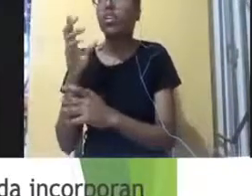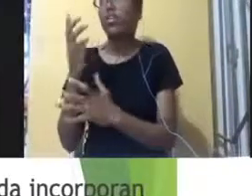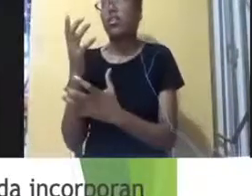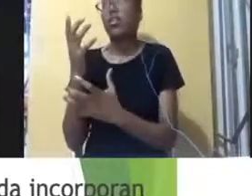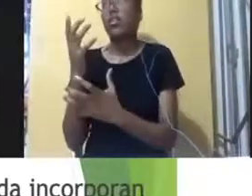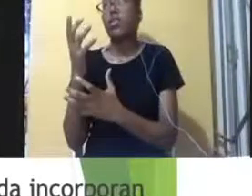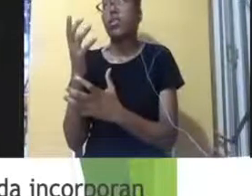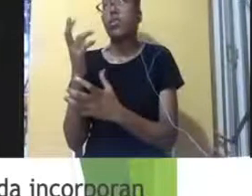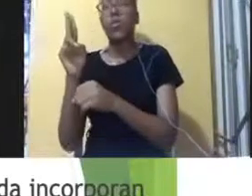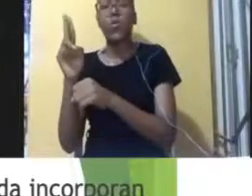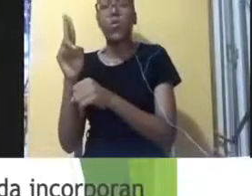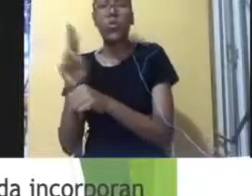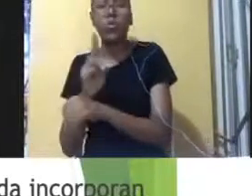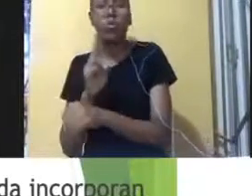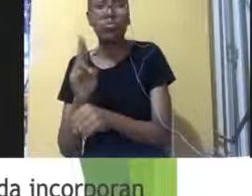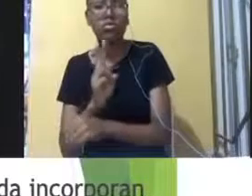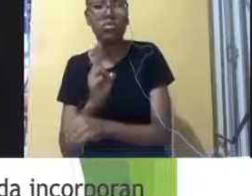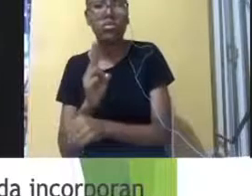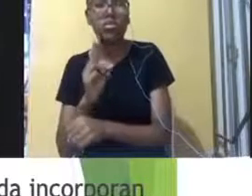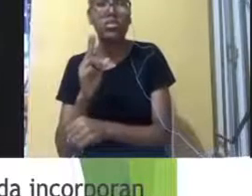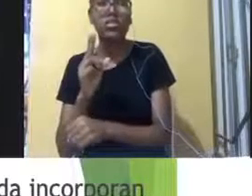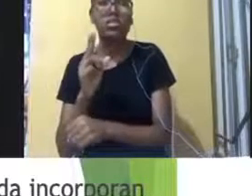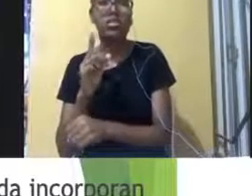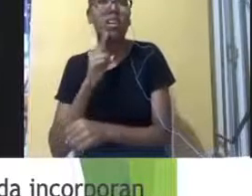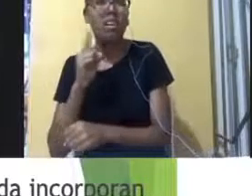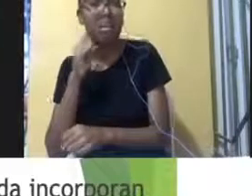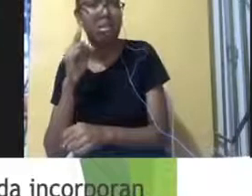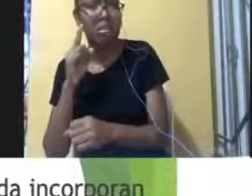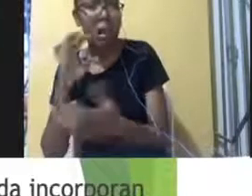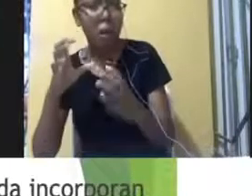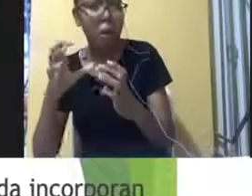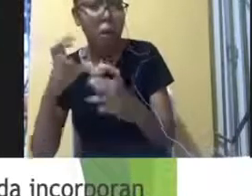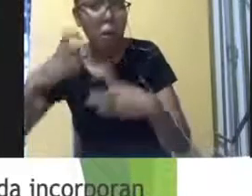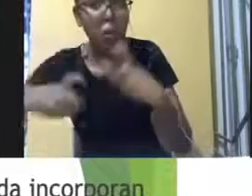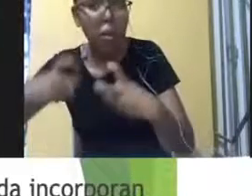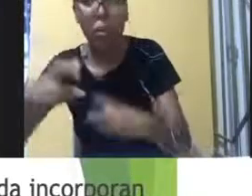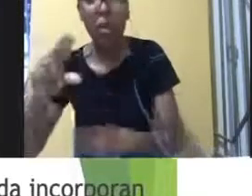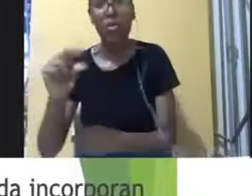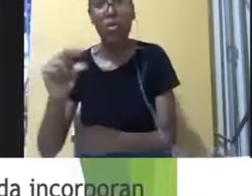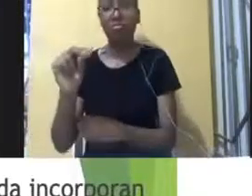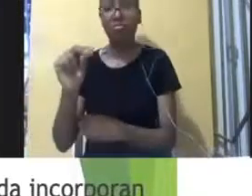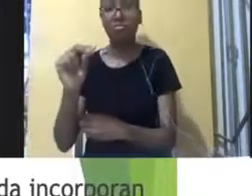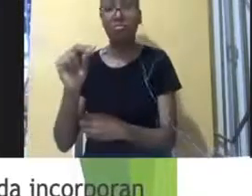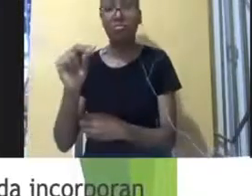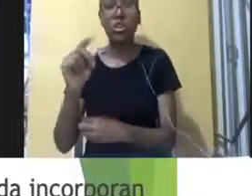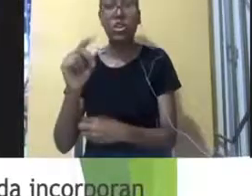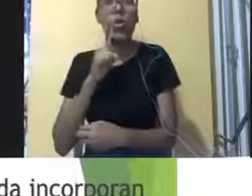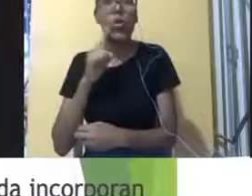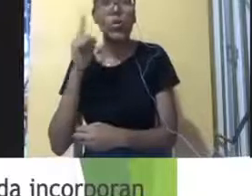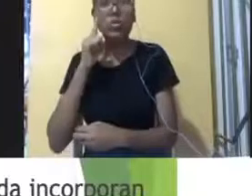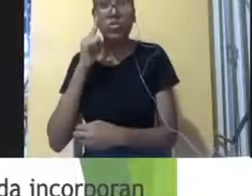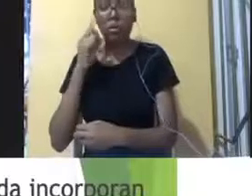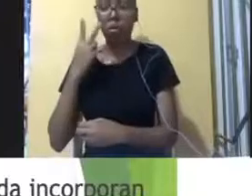problema en esto. La persona sorda ve la sordera como ellos. Es como nosotros cuando nos ponemos un lente, eso es parte de